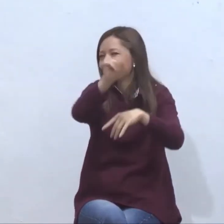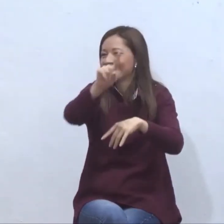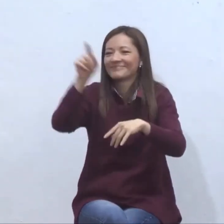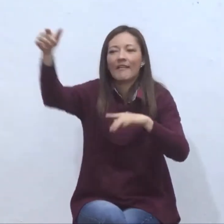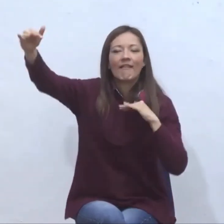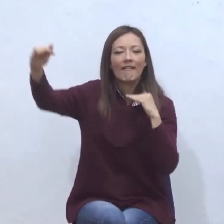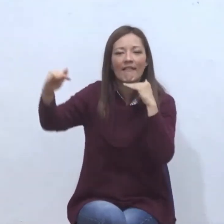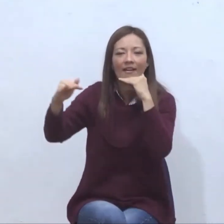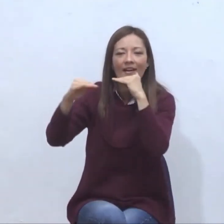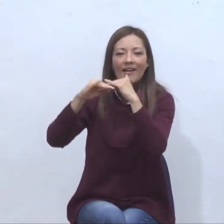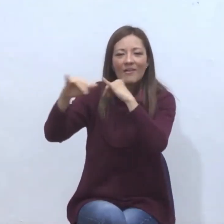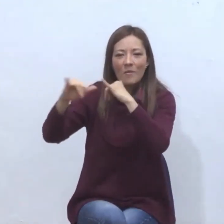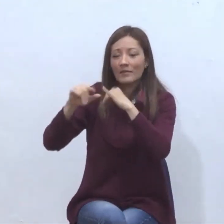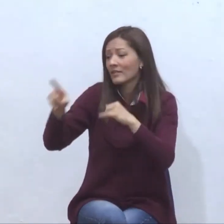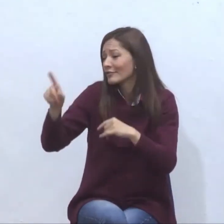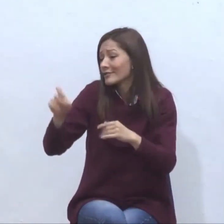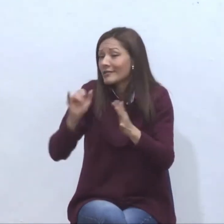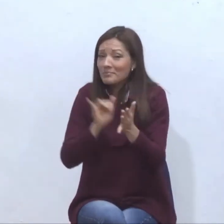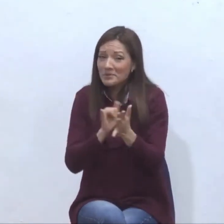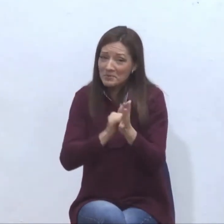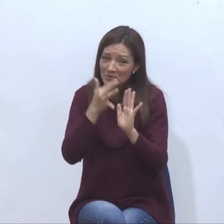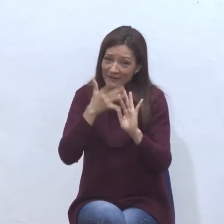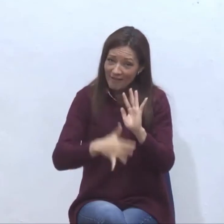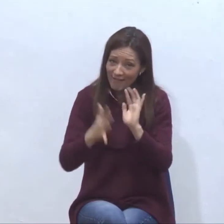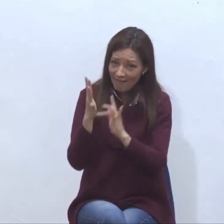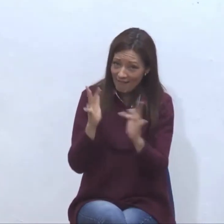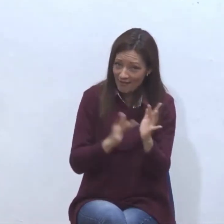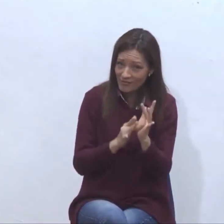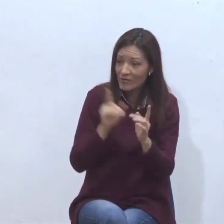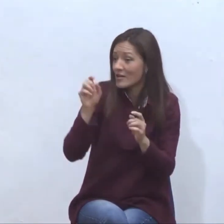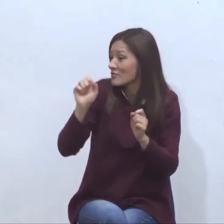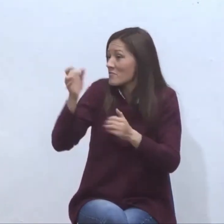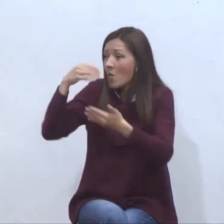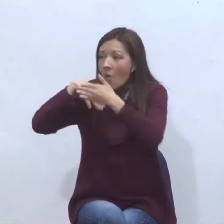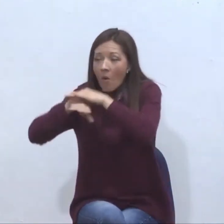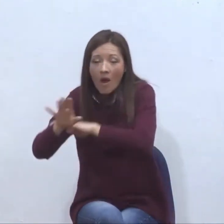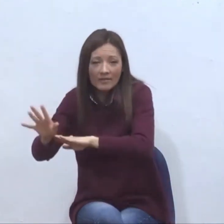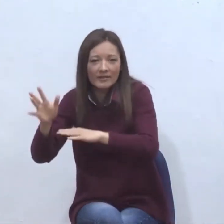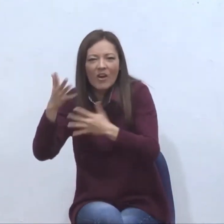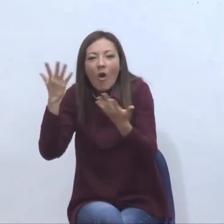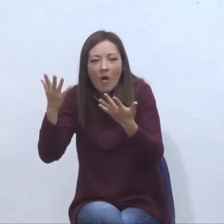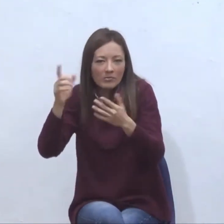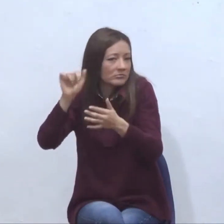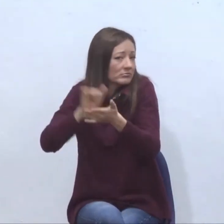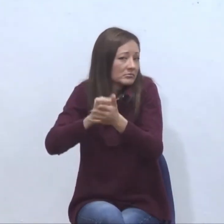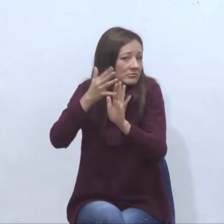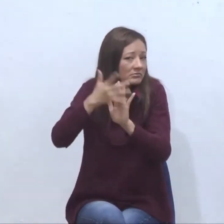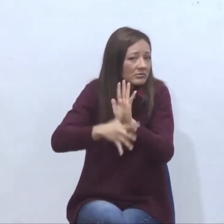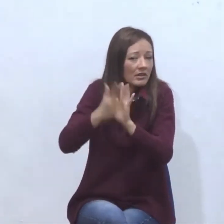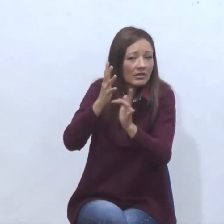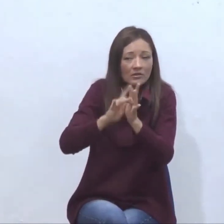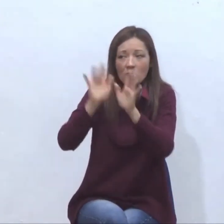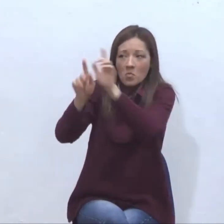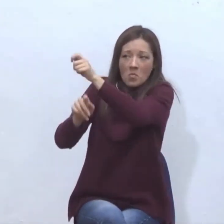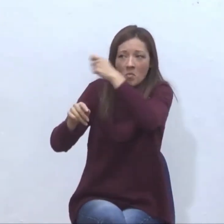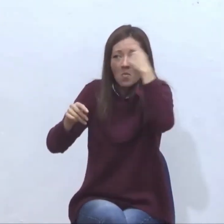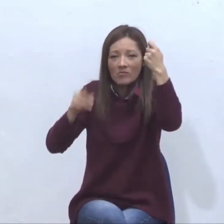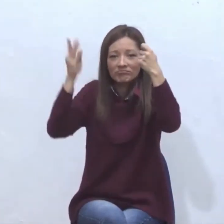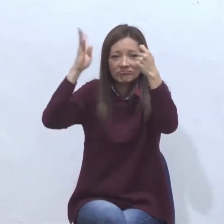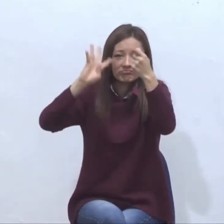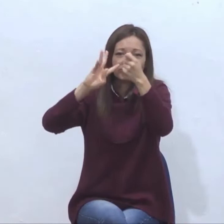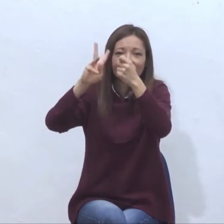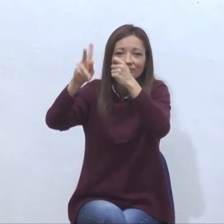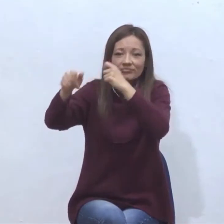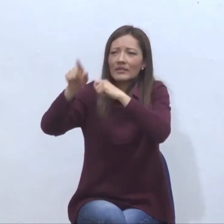mí. Ellos necesitaron la misma sangre. Ellos van a entrar al reino de los cielos por la misma puerta. Y ellos serán guiados, o mejor, fueron guiados